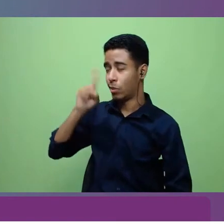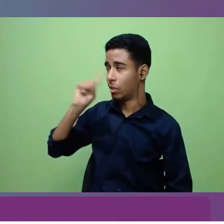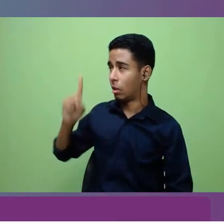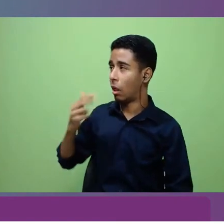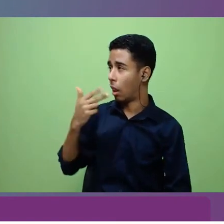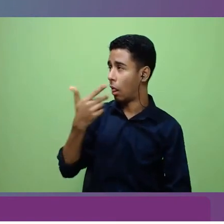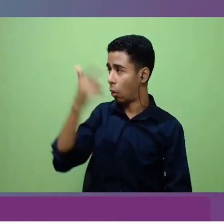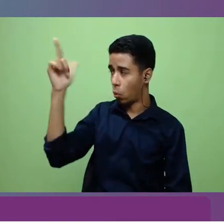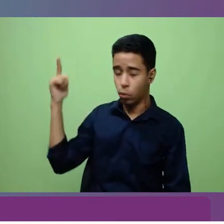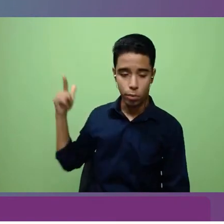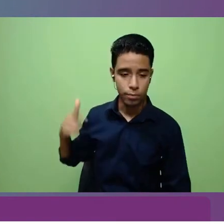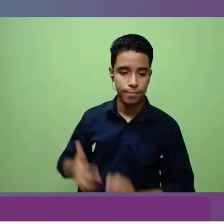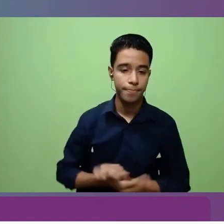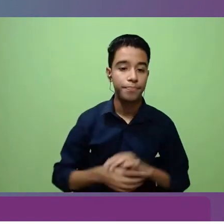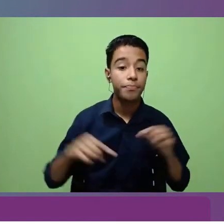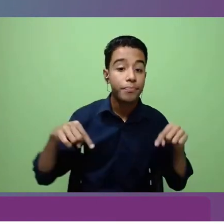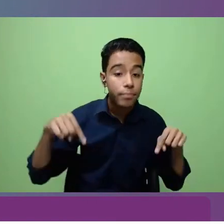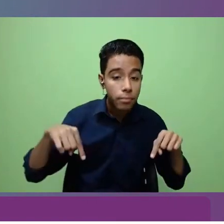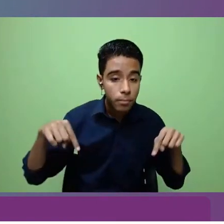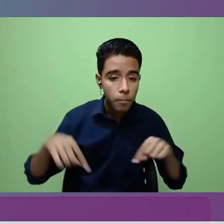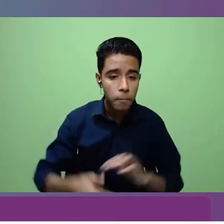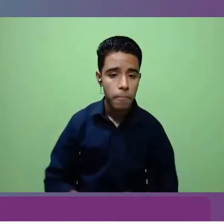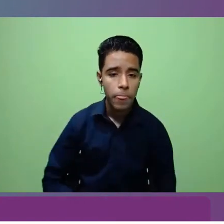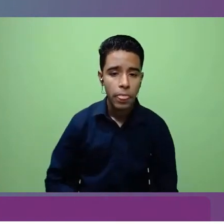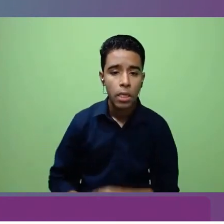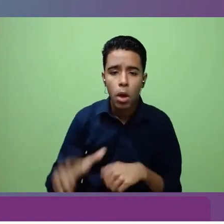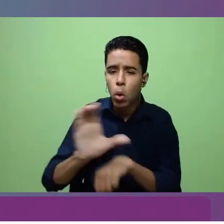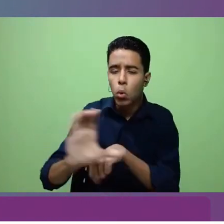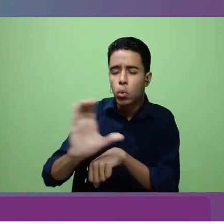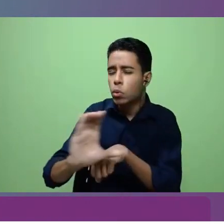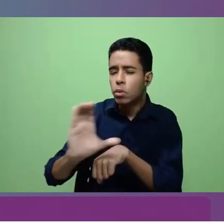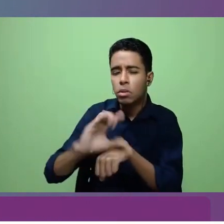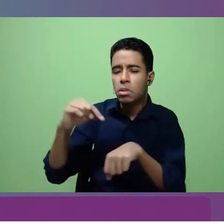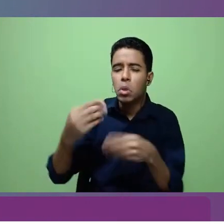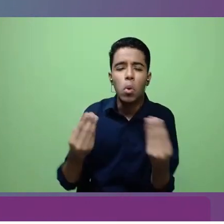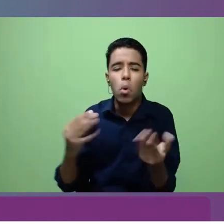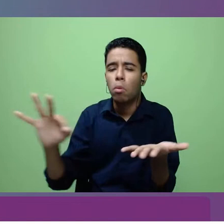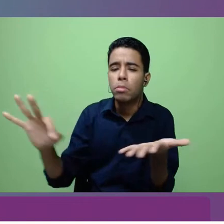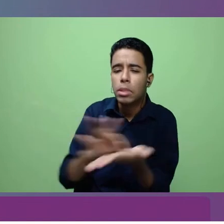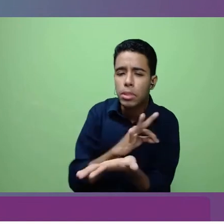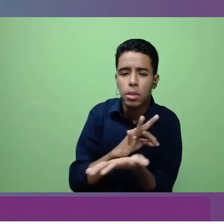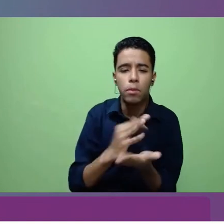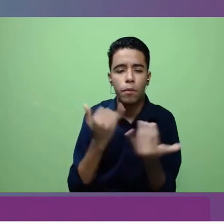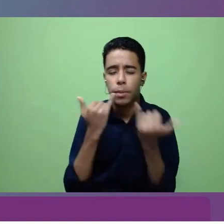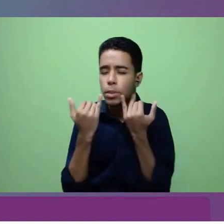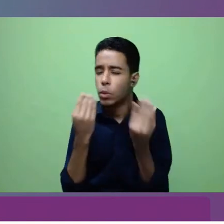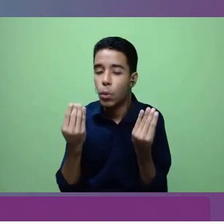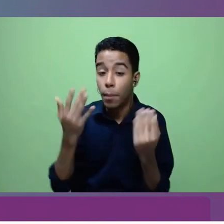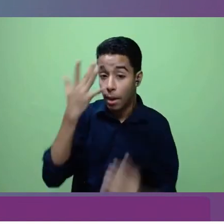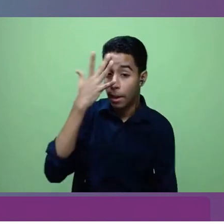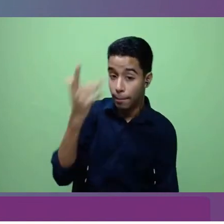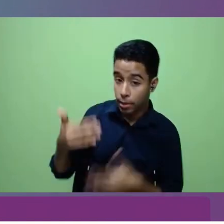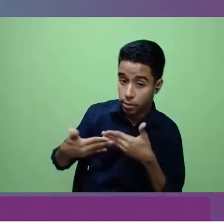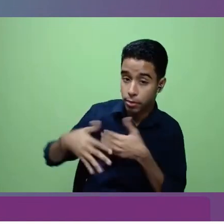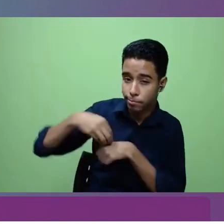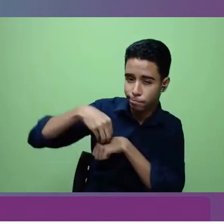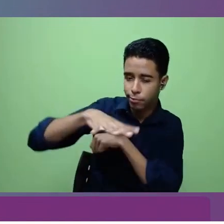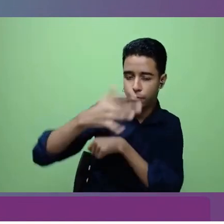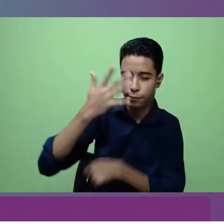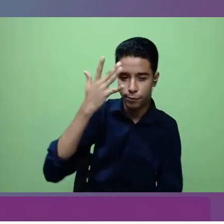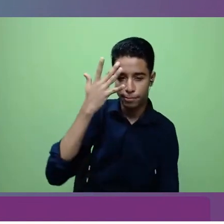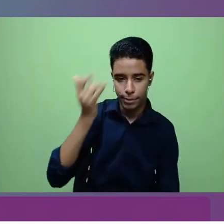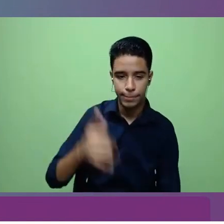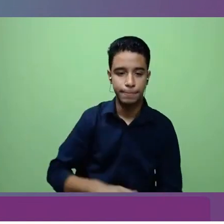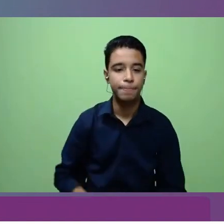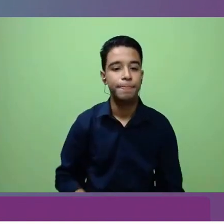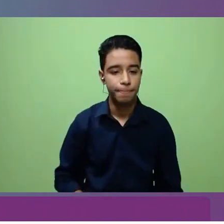Vanessa, mais informações sobre o Traduzaí amanhã. Faz um sorteio do livro, Wakefield. Tem que assistir o